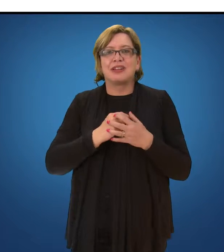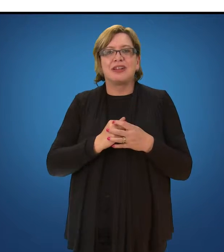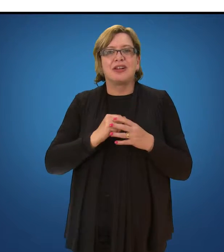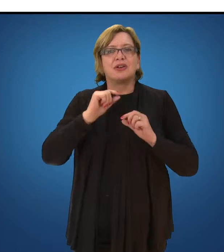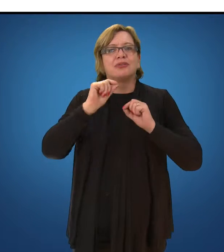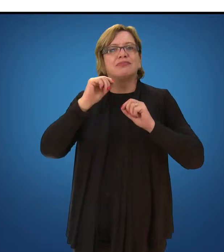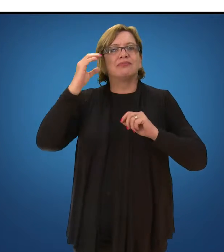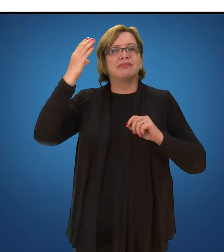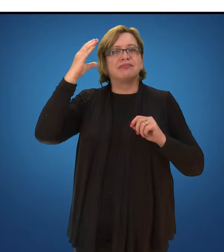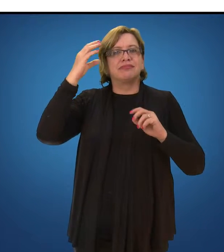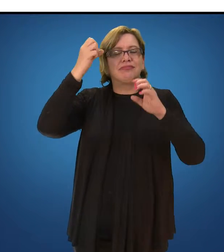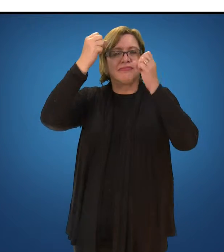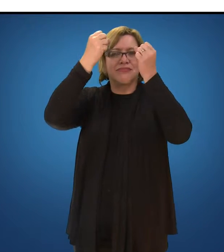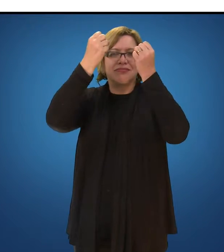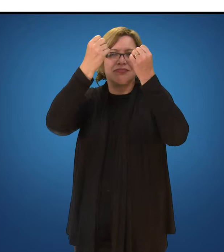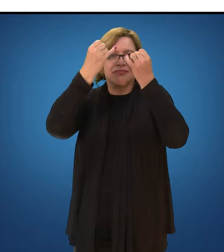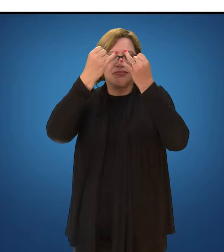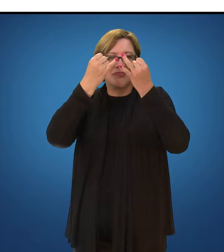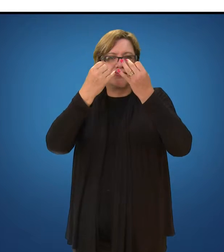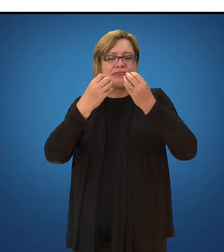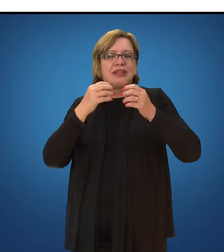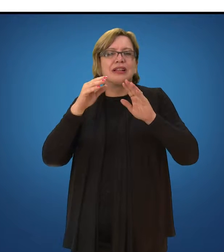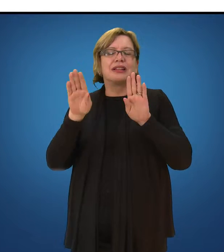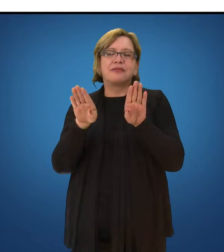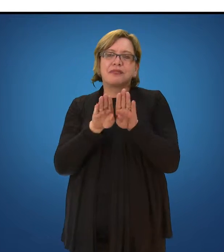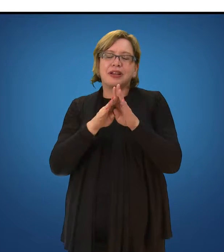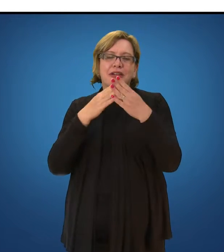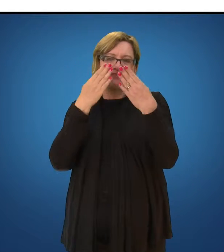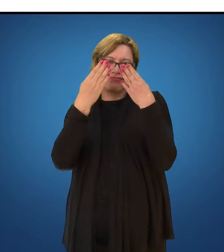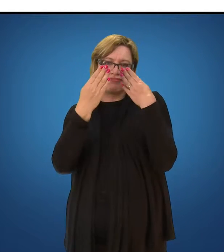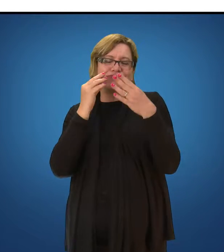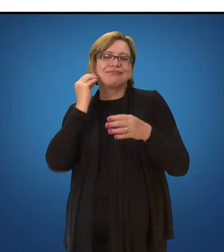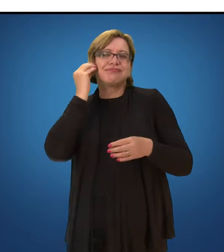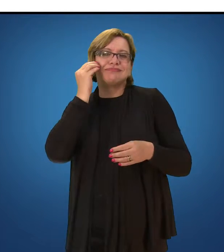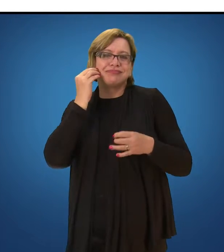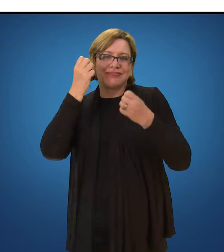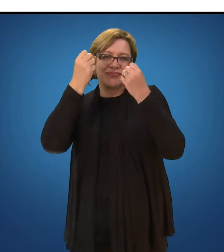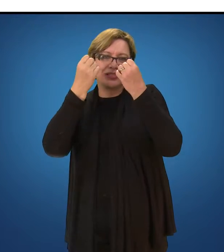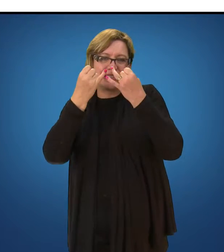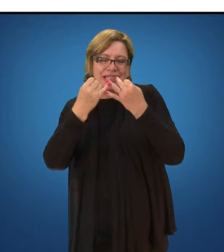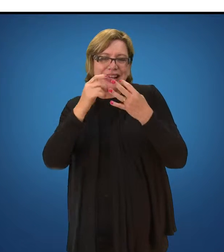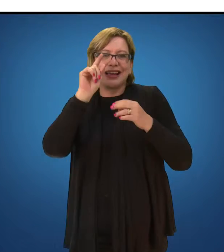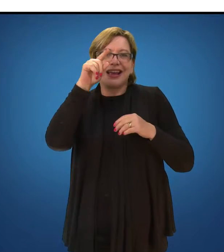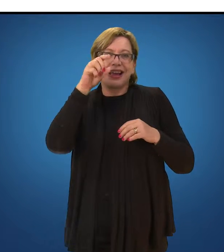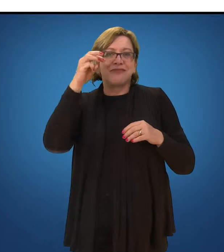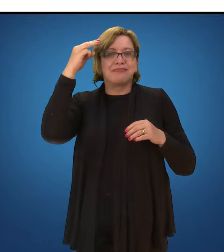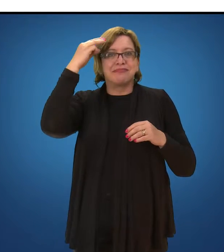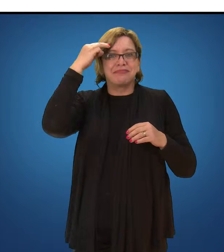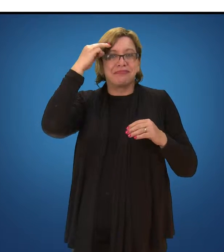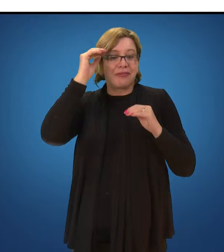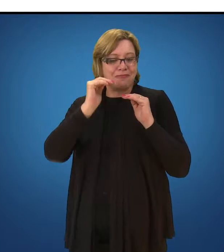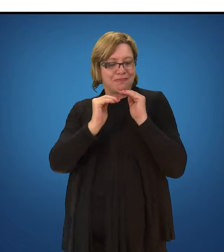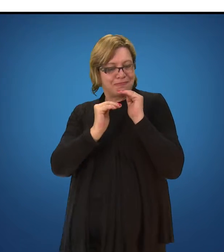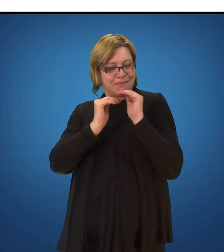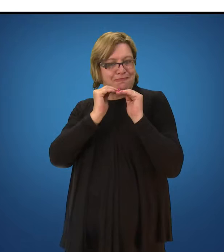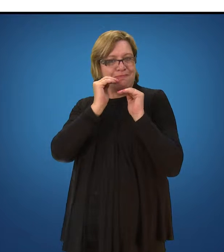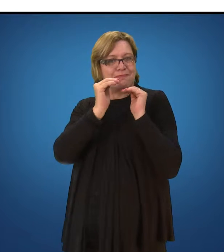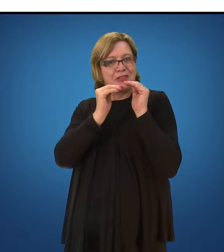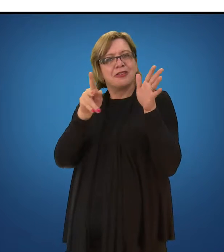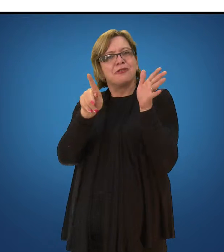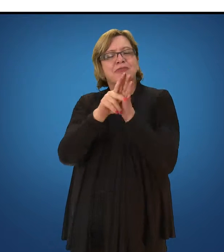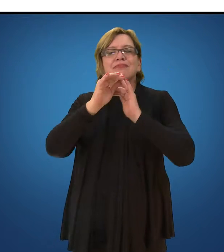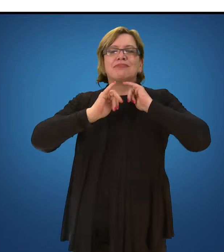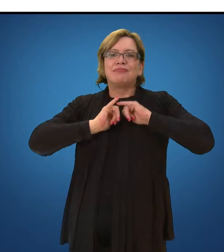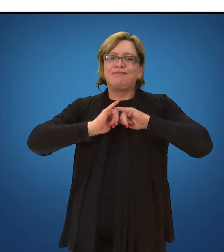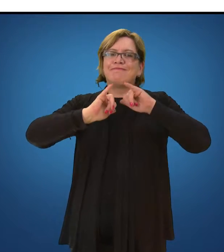que a ciência nos diz, o que a psicologia experimental, sobretudo, nos diz, é que a memória é um processo relativo à